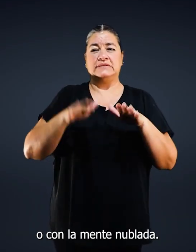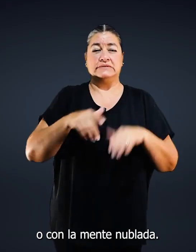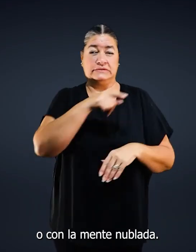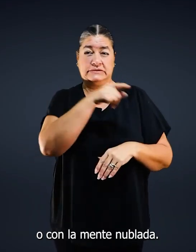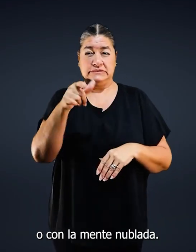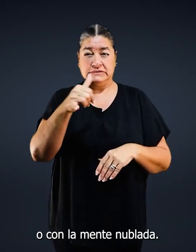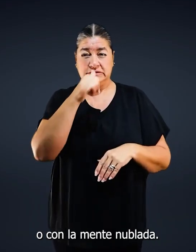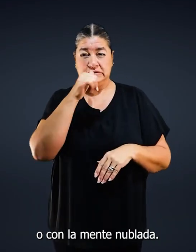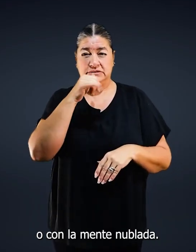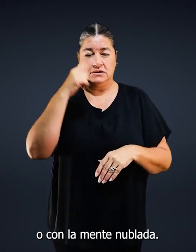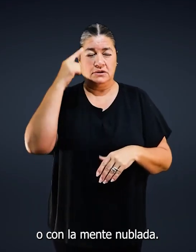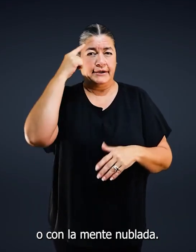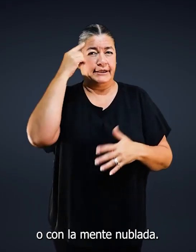con la mente nublada.